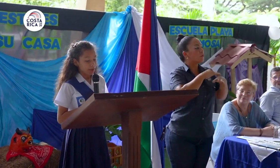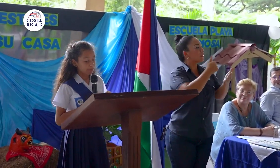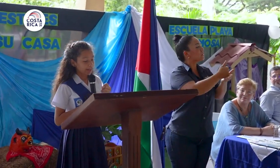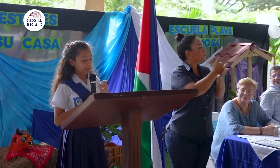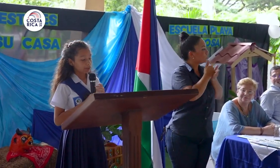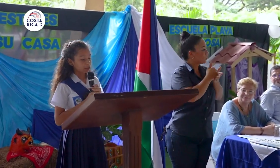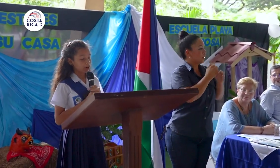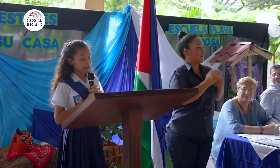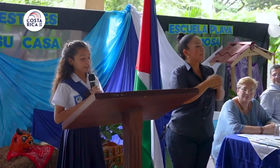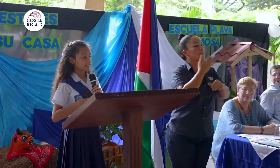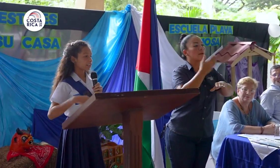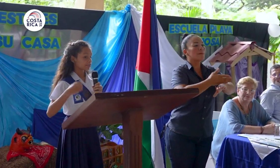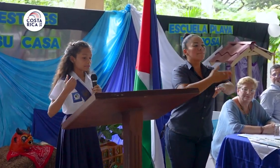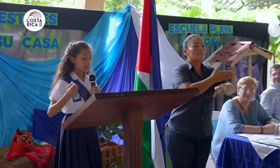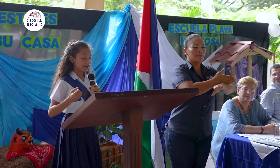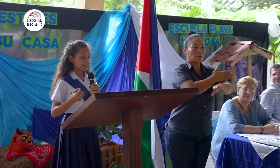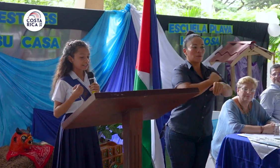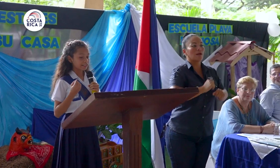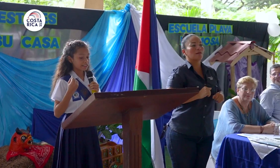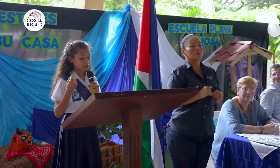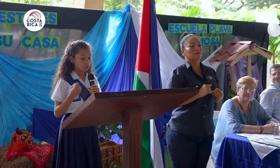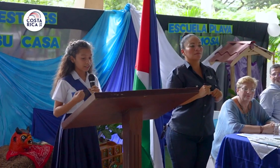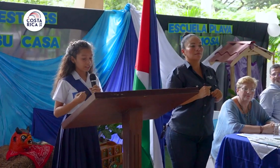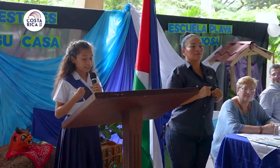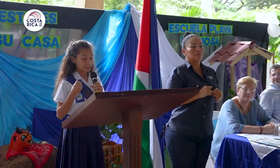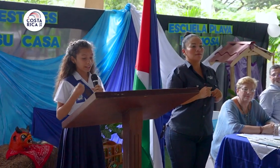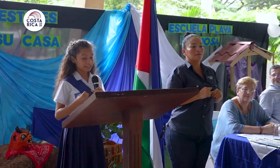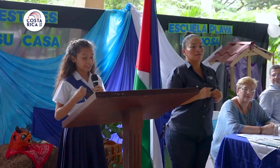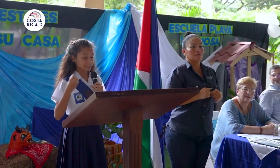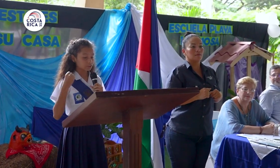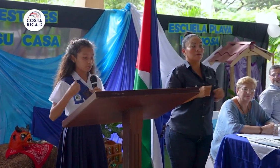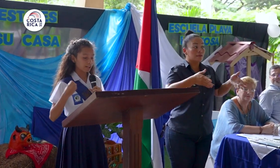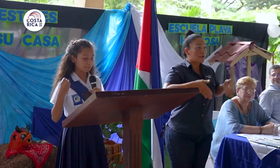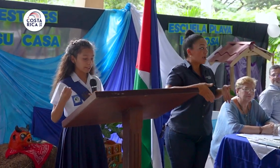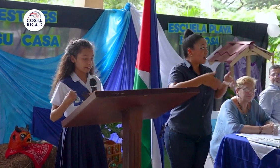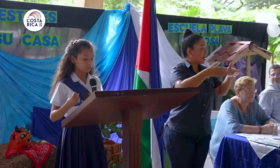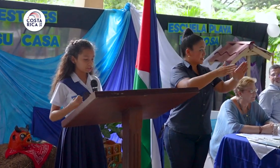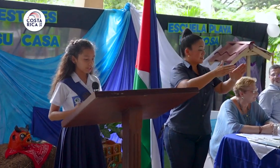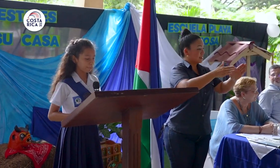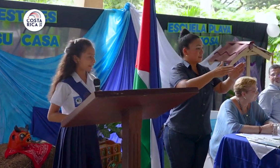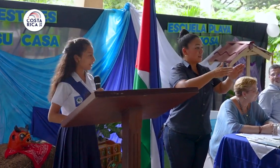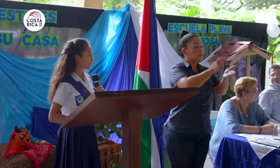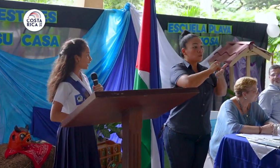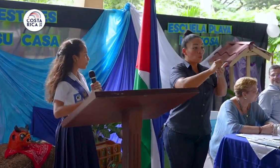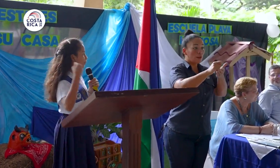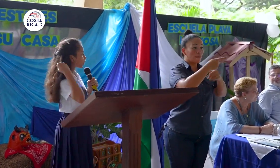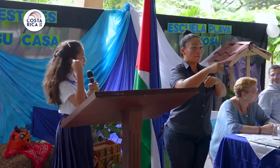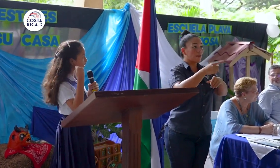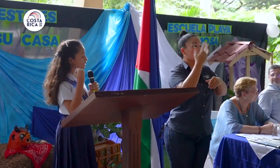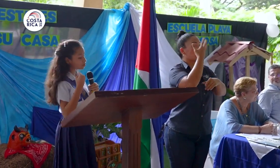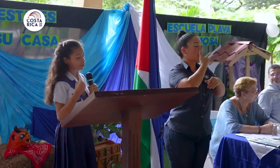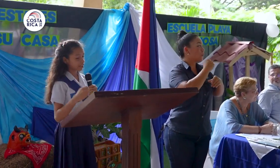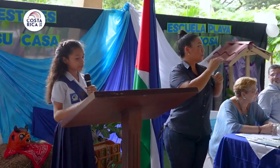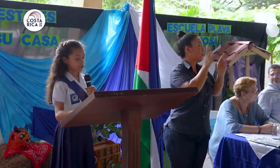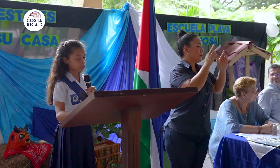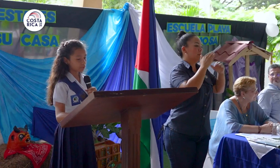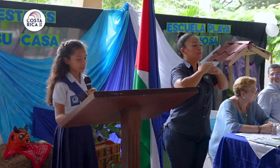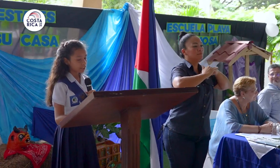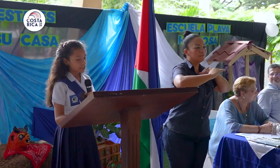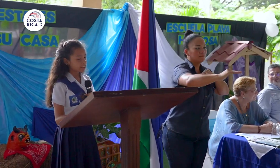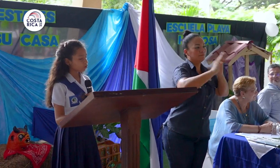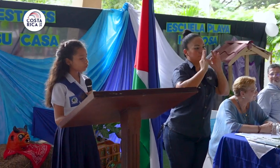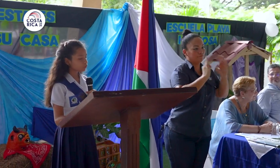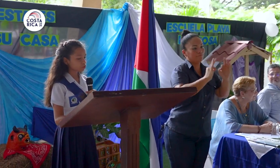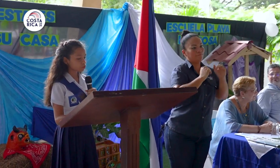ayuden para mejorar y limpiar la calle de Escuela Playa Hermosa para que tenga por fin su